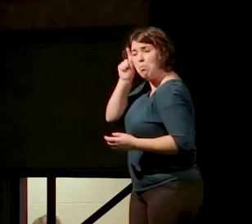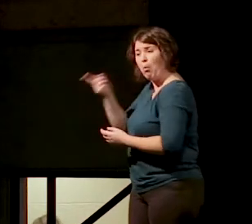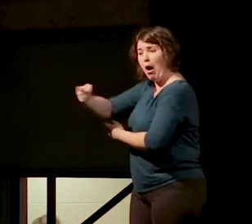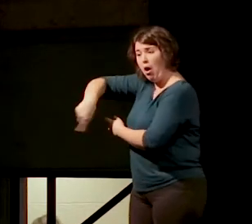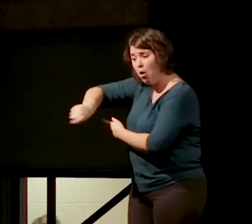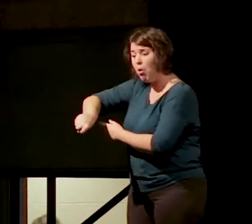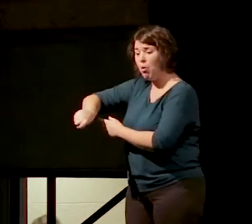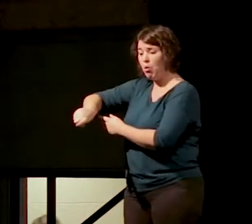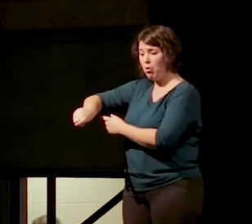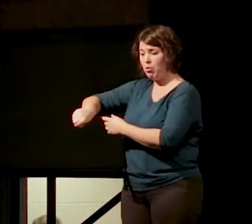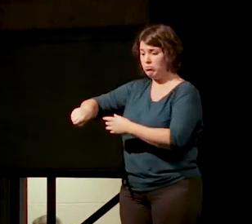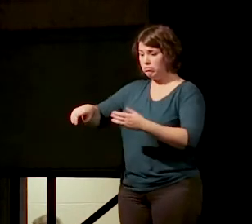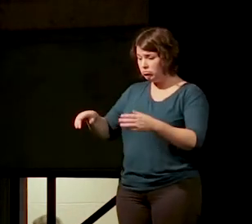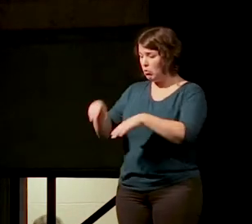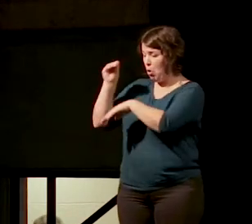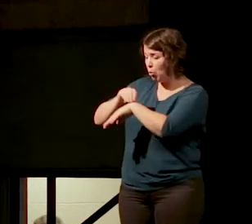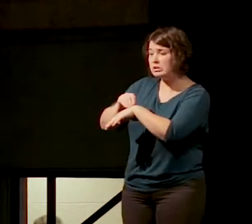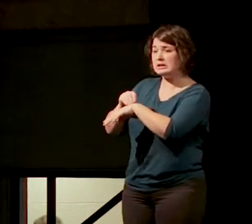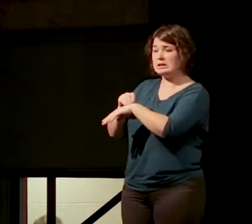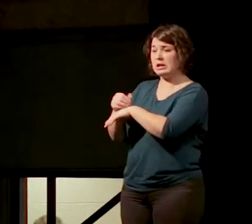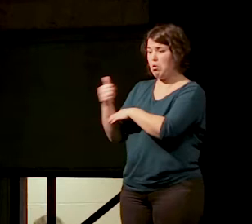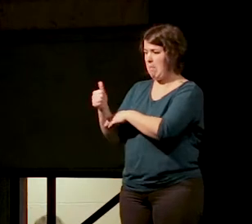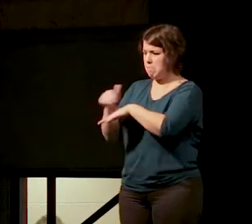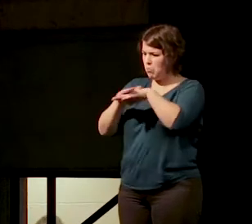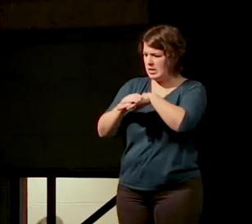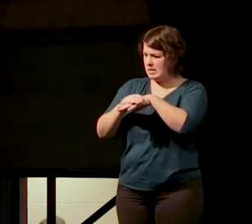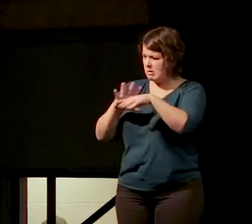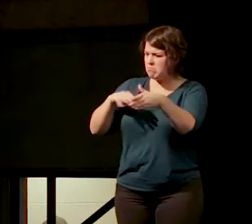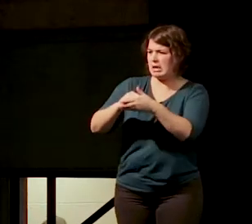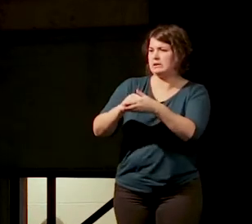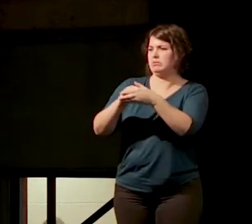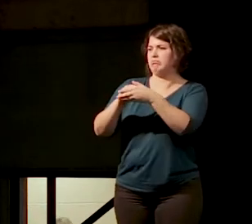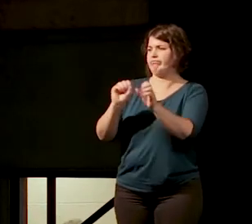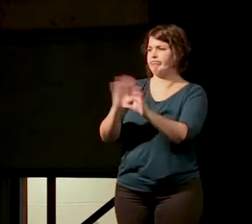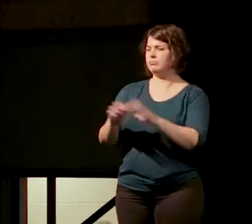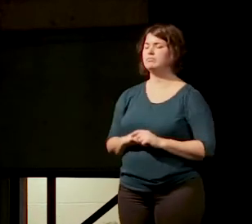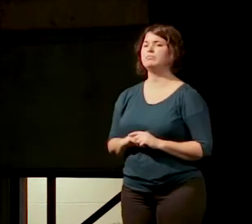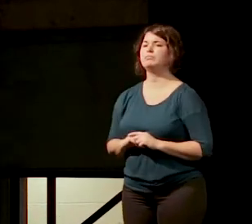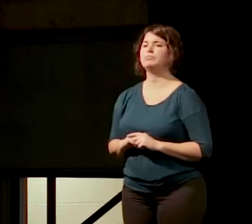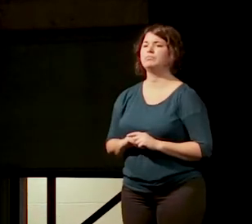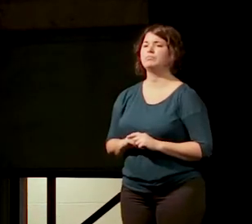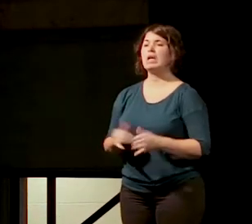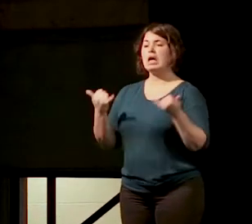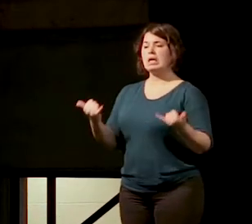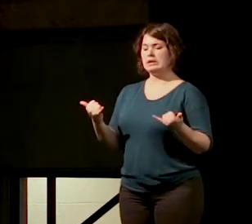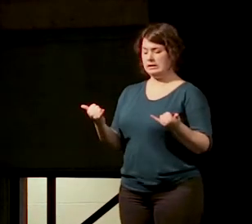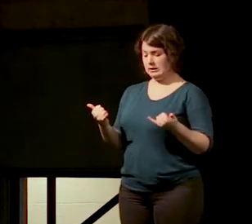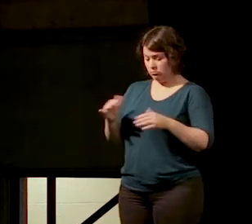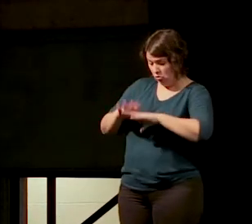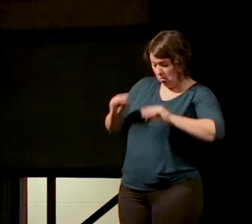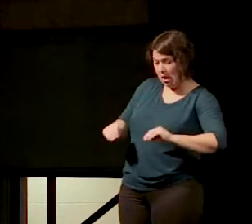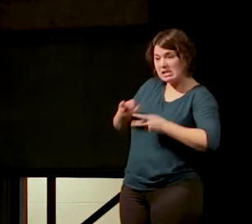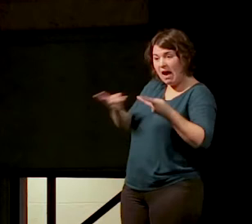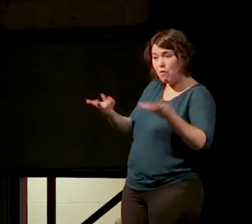en aiguillon, en conseiller, à la définition de nos politiques. Reconnaissons ici, localement, que